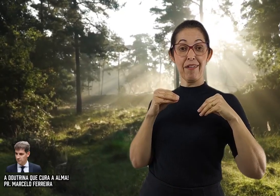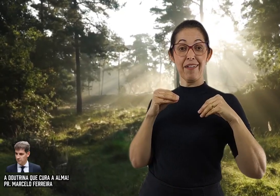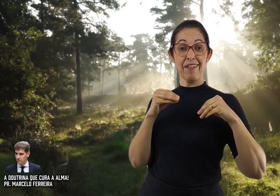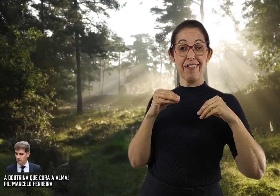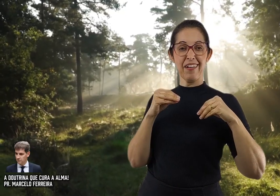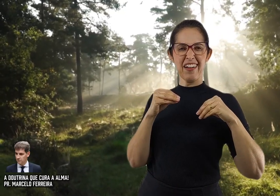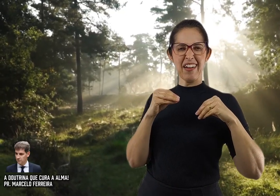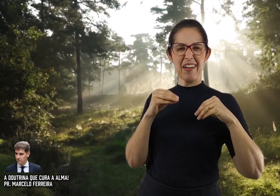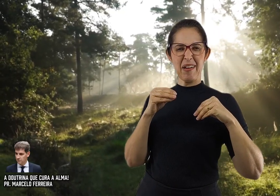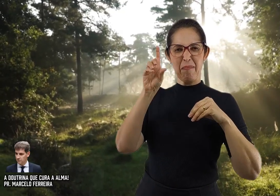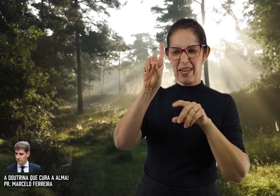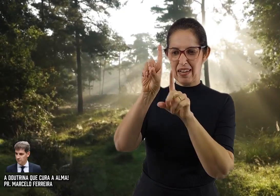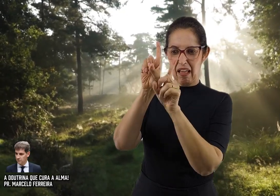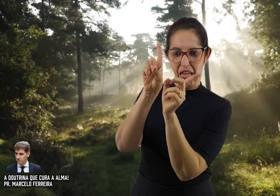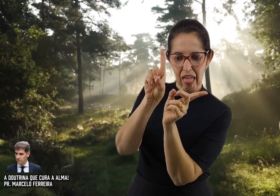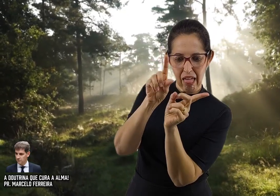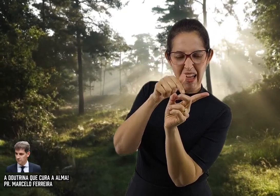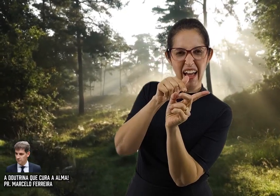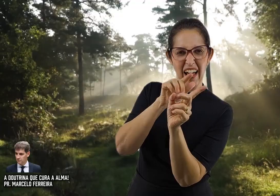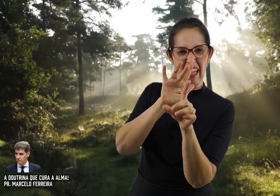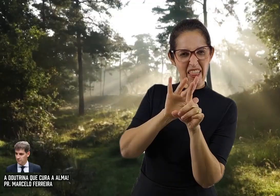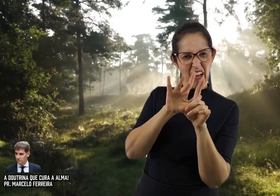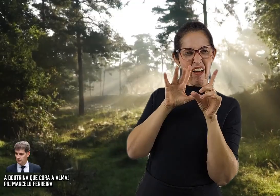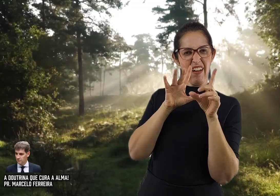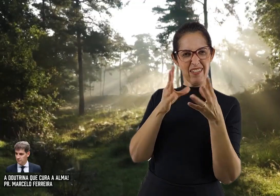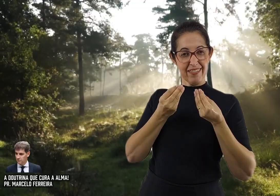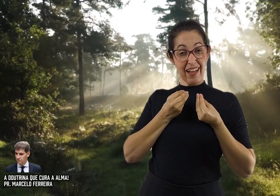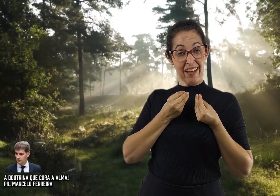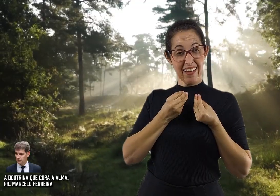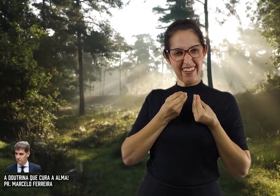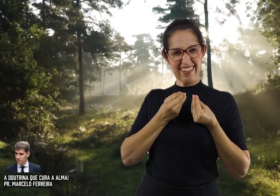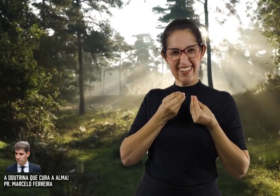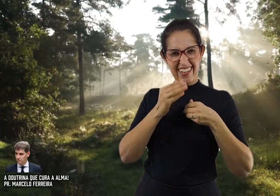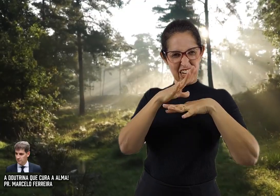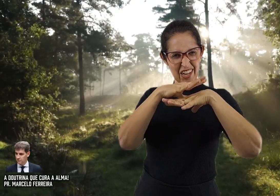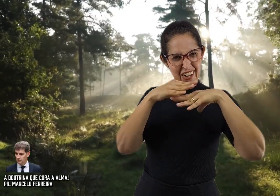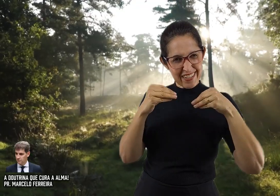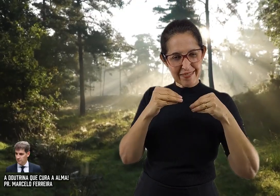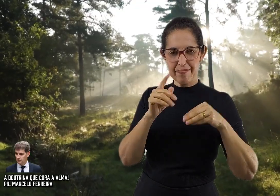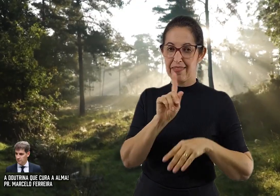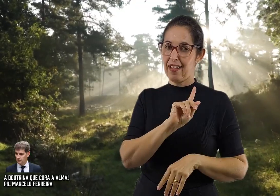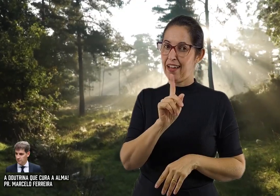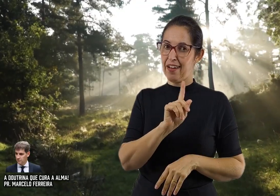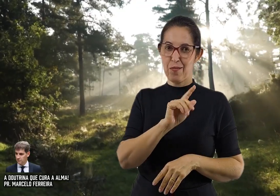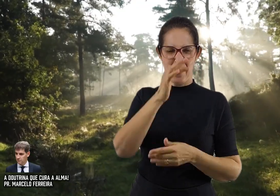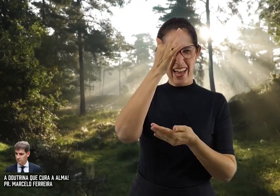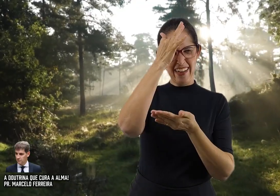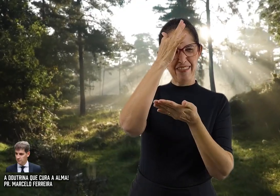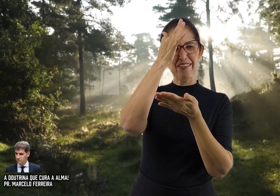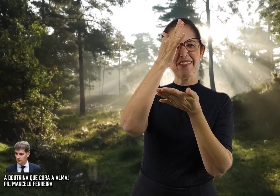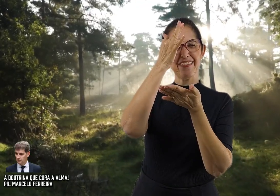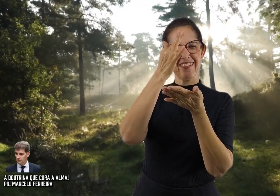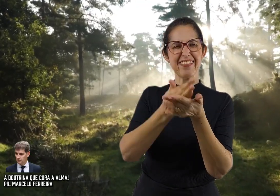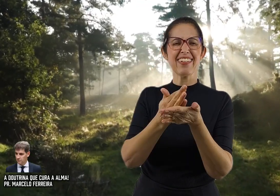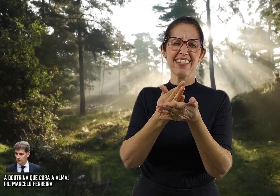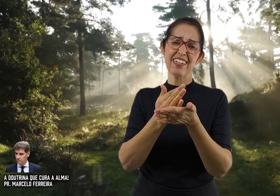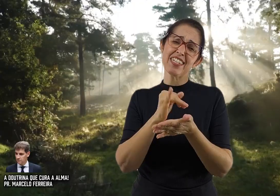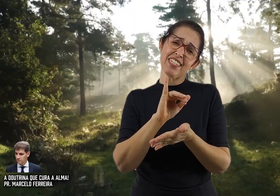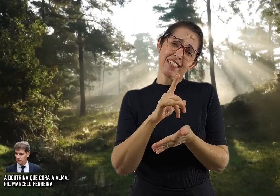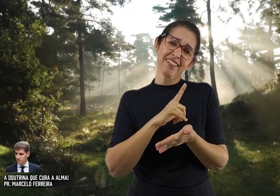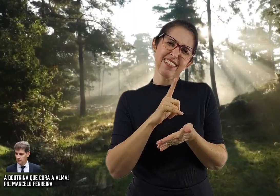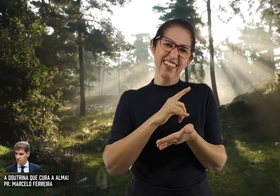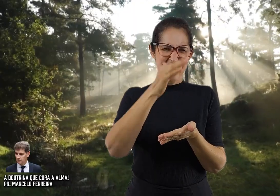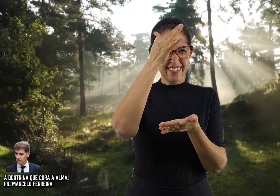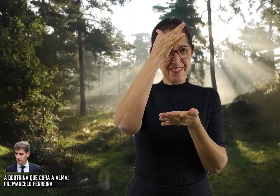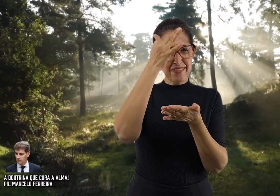fé. E a oração da fé, a palavra fala, e a oração da fé salvará o enfermo. Foi